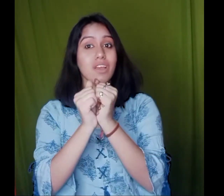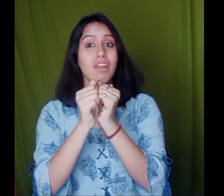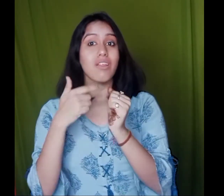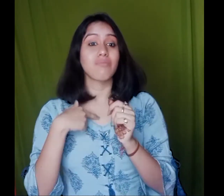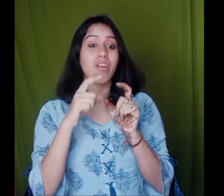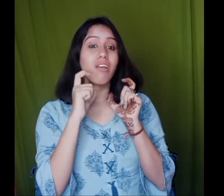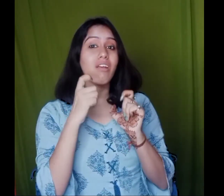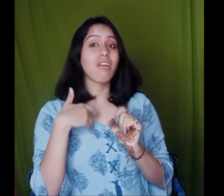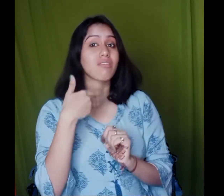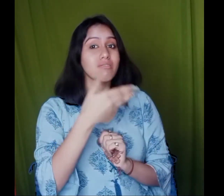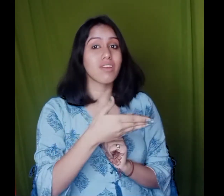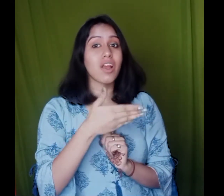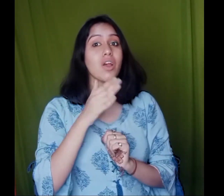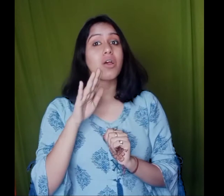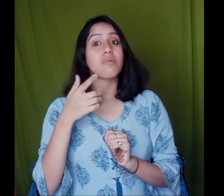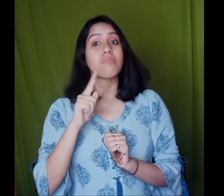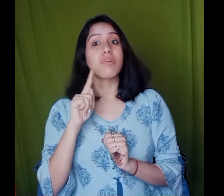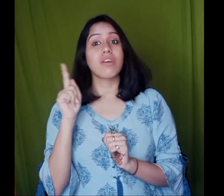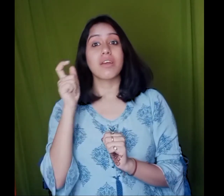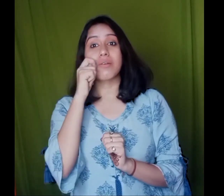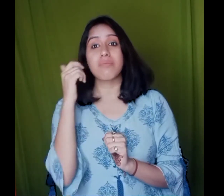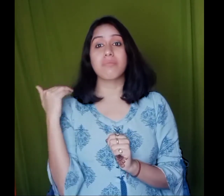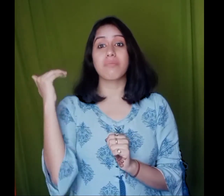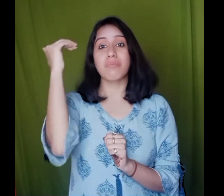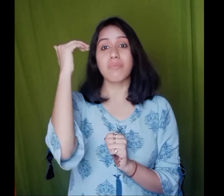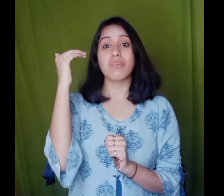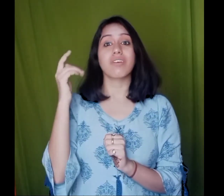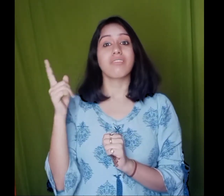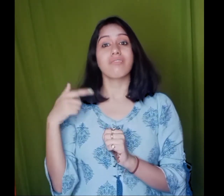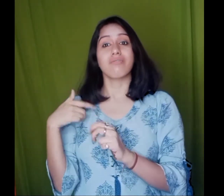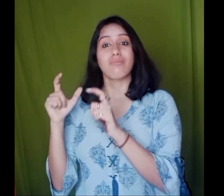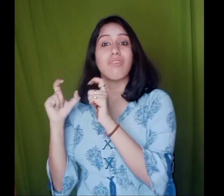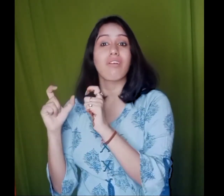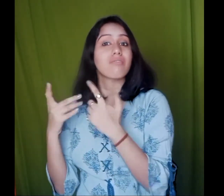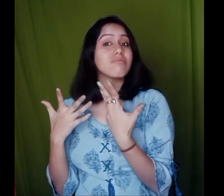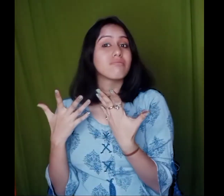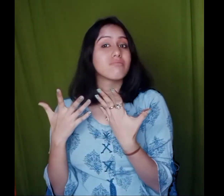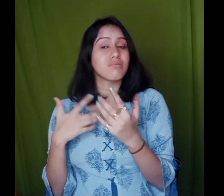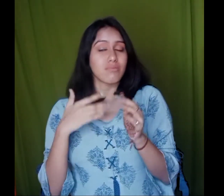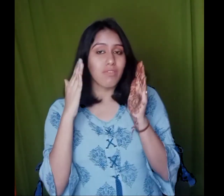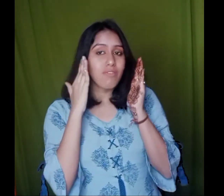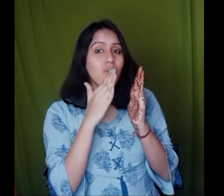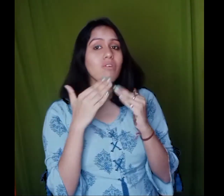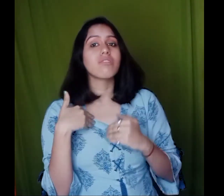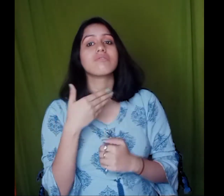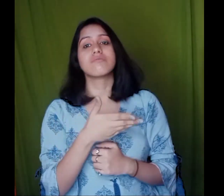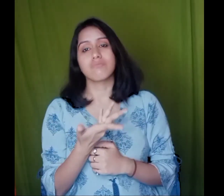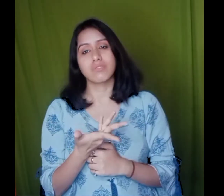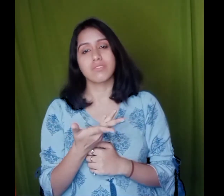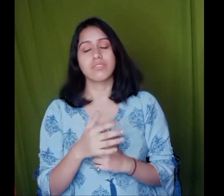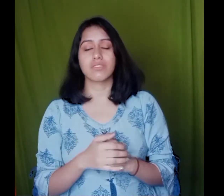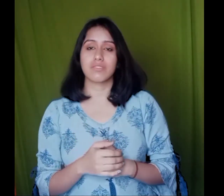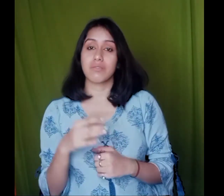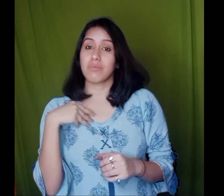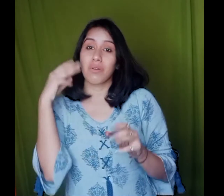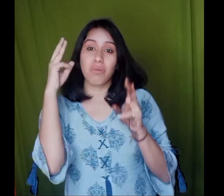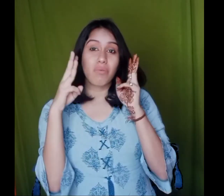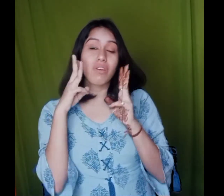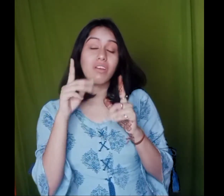आपसे अनुरोध करता हूं, विनती करता हूं, आप जंगल मत चलिए, क्योंकि आप वहां चलेंगी तो मुझे आपकी फिक्र रहेगी, मैं आपकी चिंता करूंगा, और इस